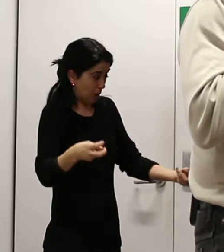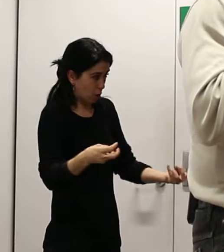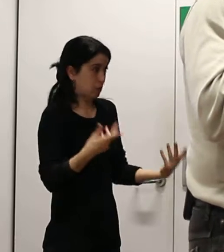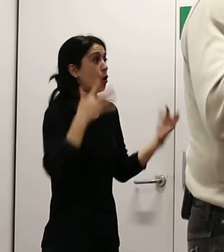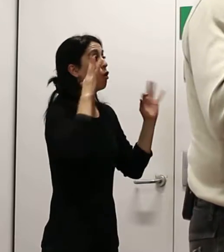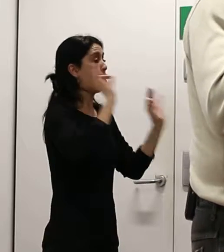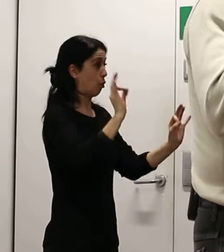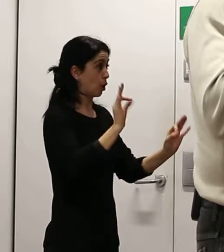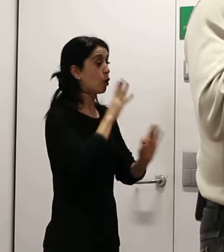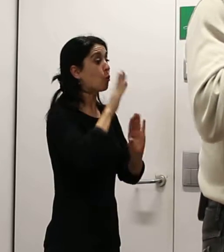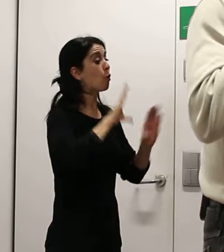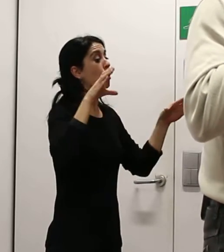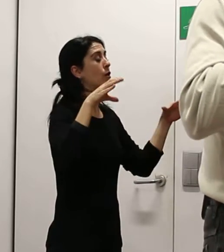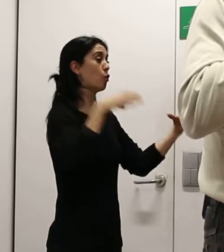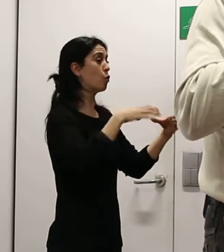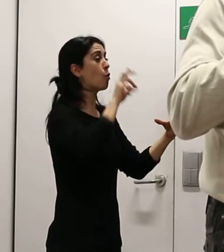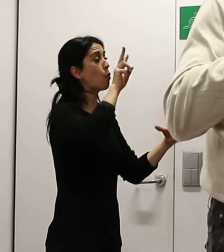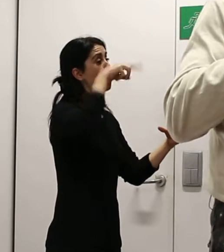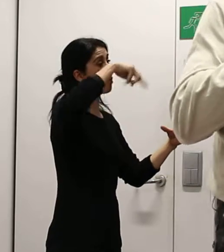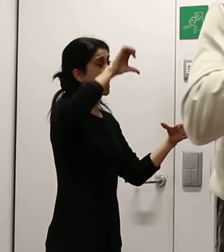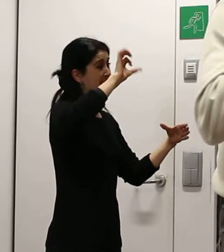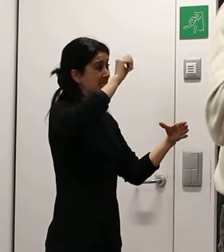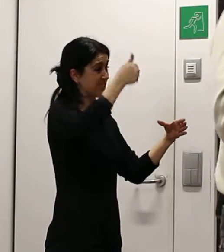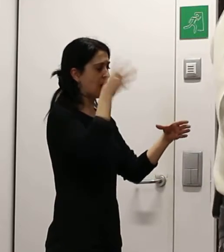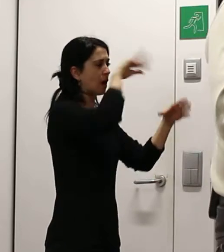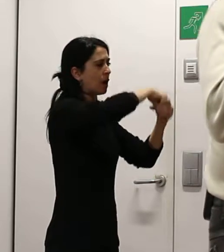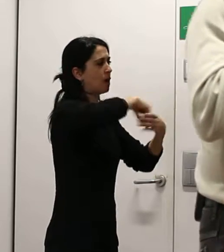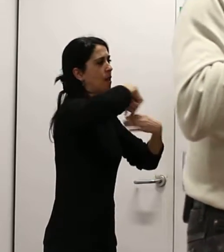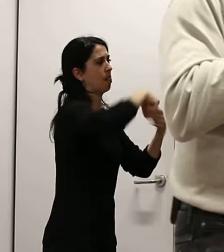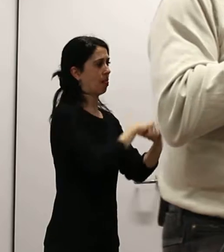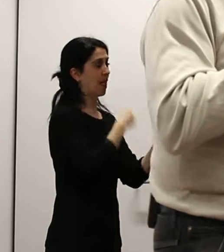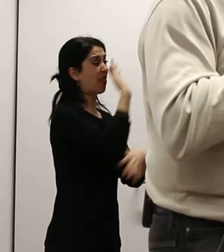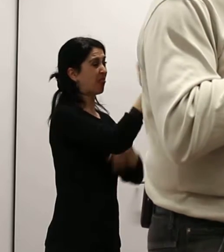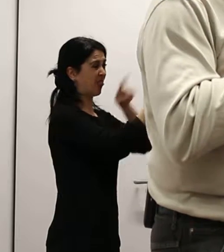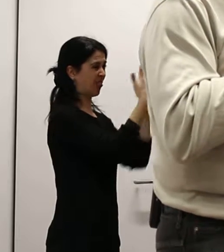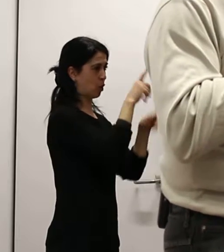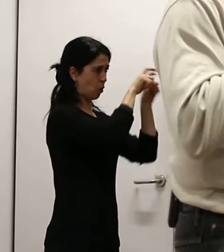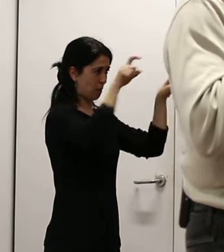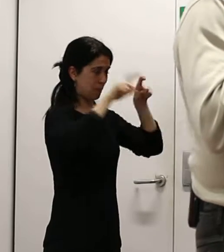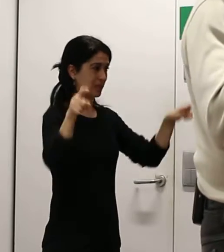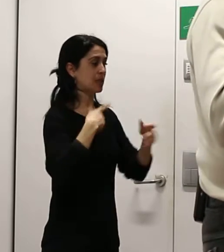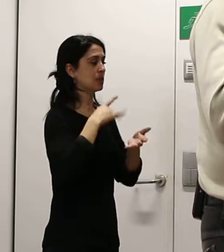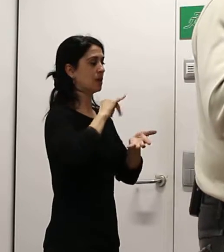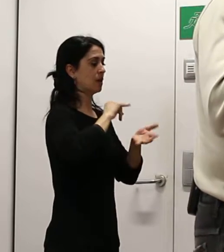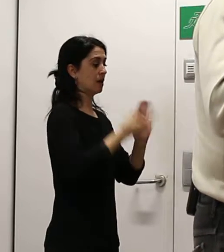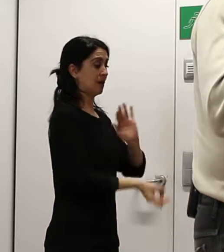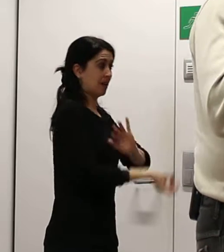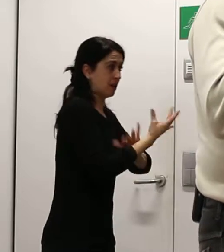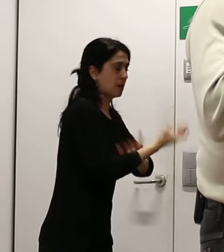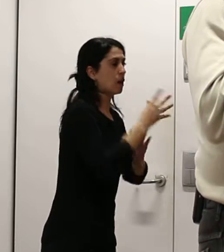forman el grupo UNESA, que son las grandes empresas de distribución, producción y comercialización en